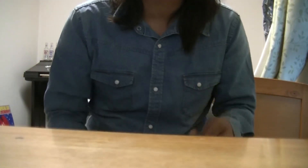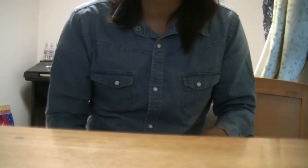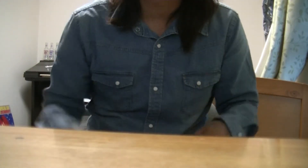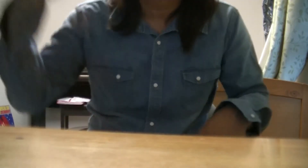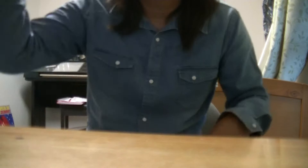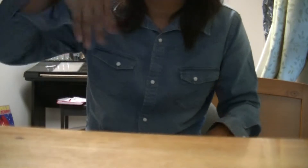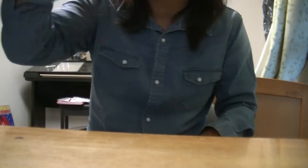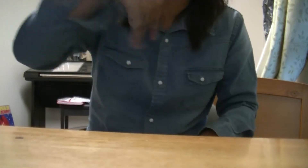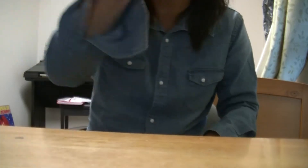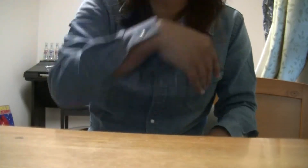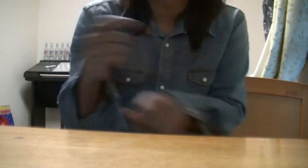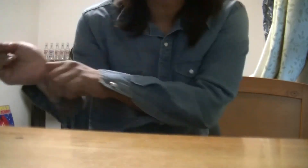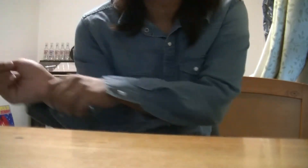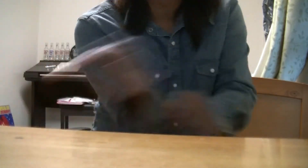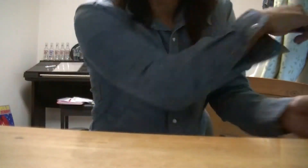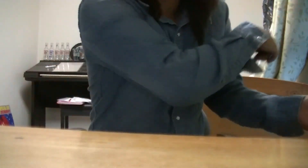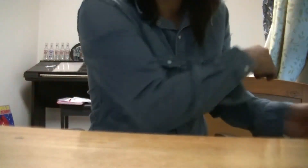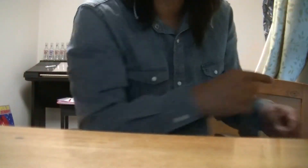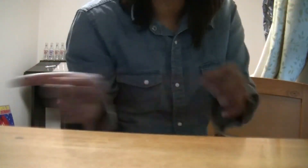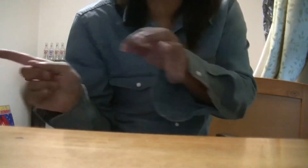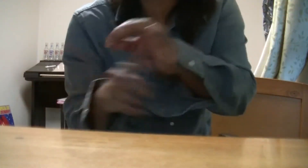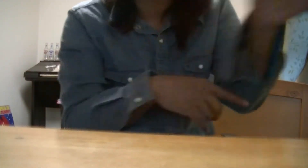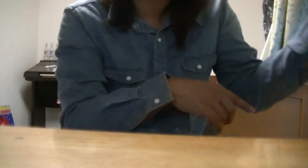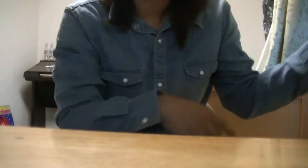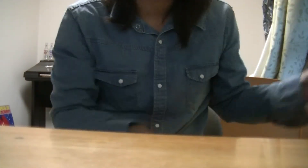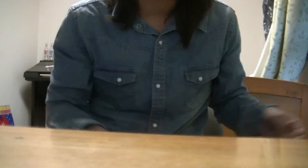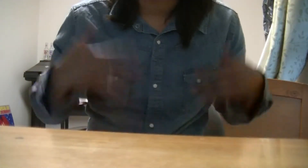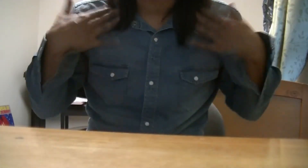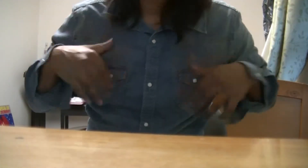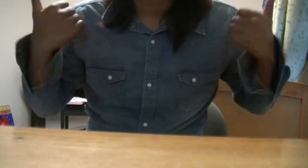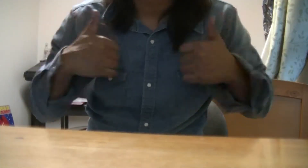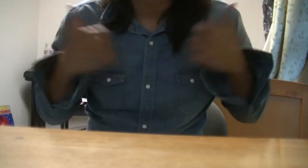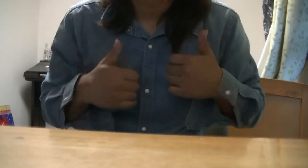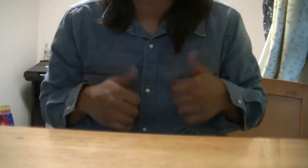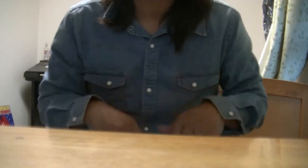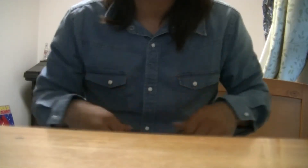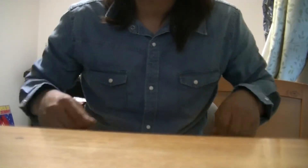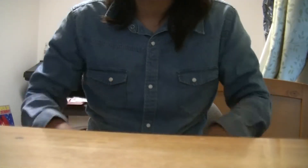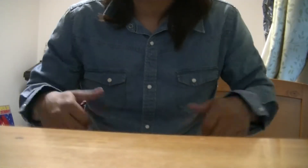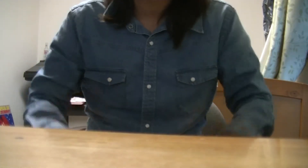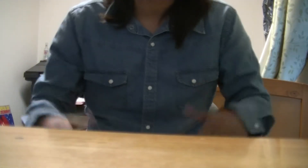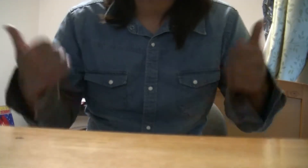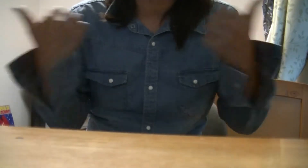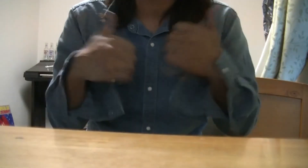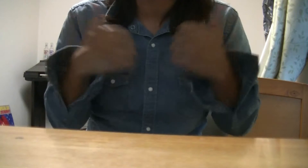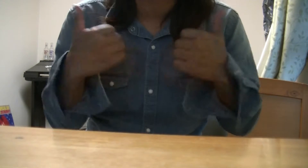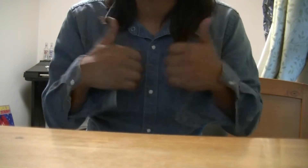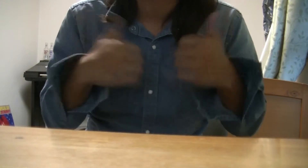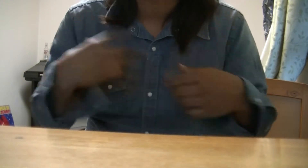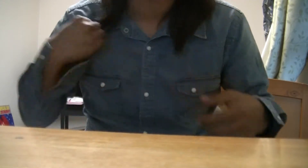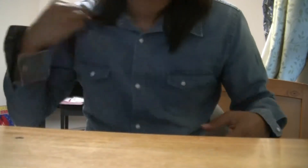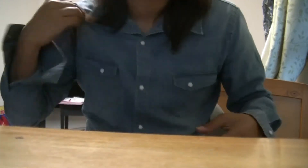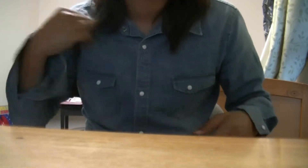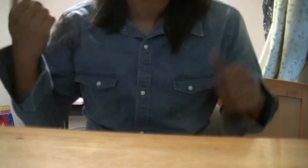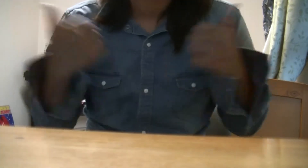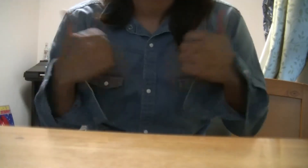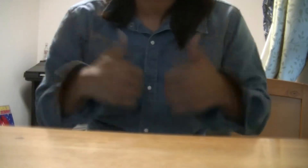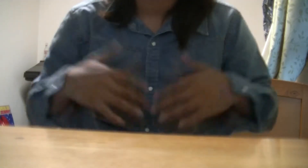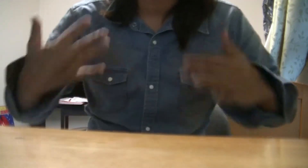中野球部ってしてるアンダーシャツにその上にユニフォーム着て、下にスライディングパンツ履いて長ズボン履いてストッキング2枚履い